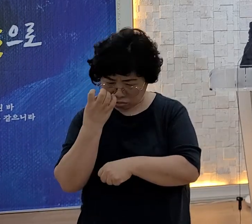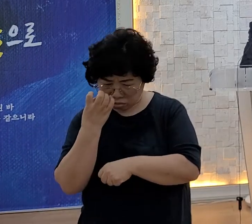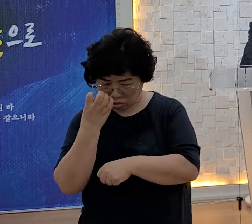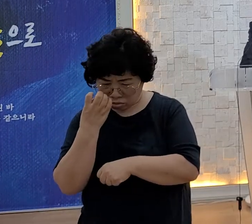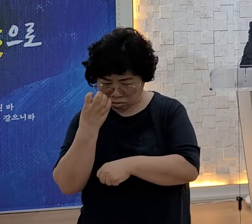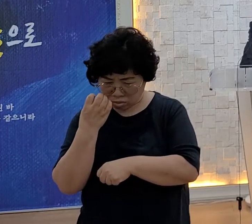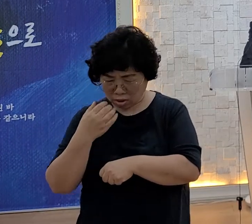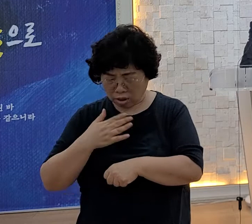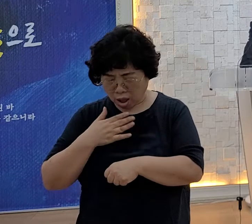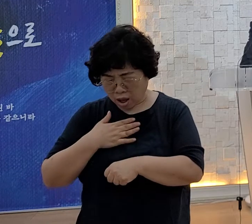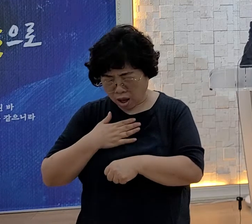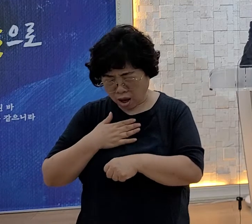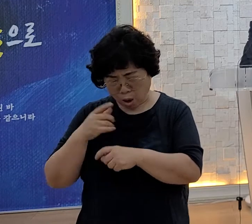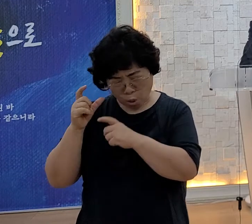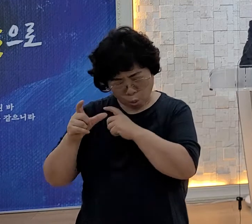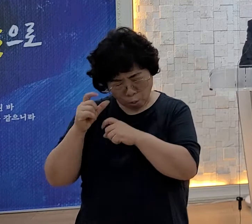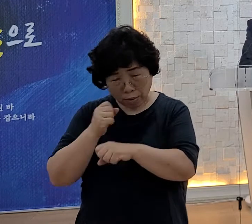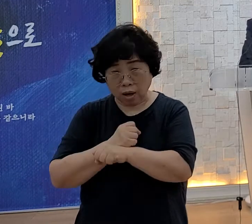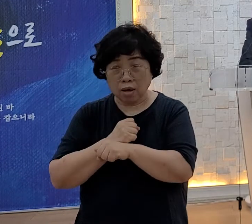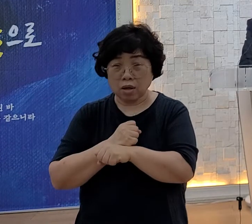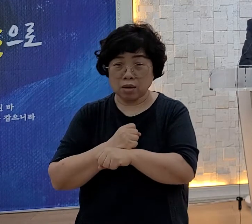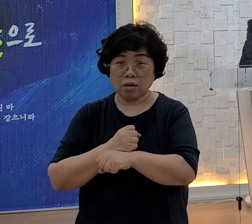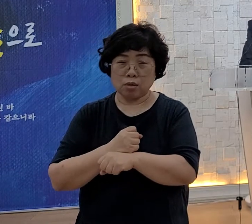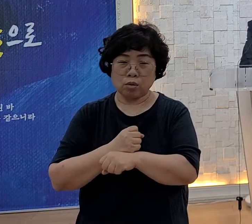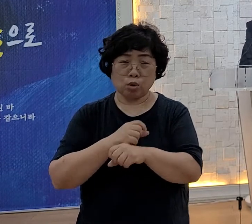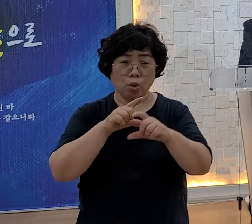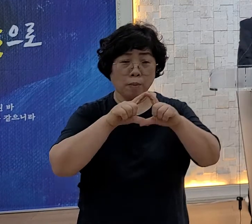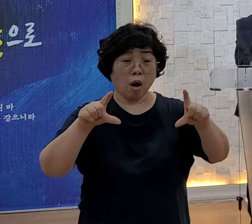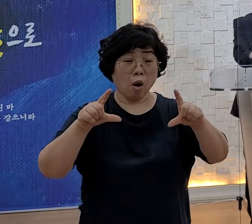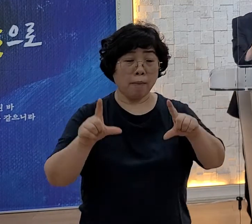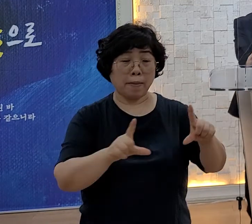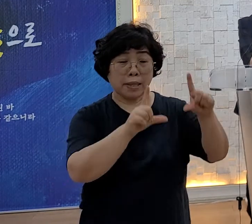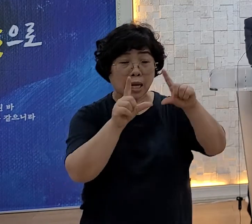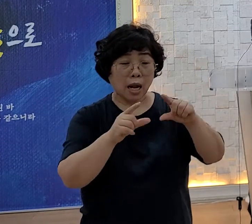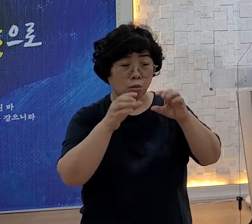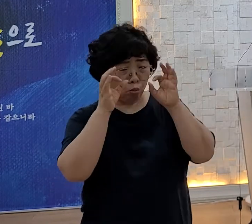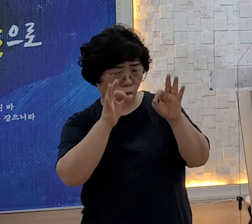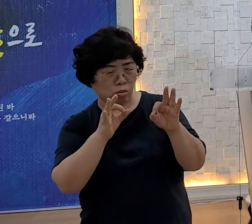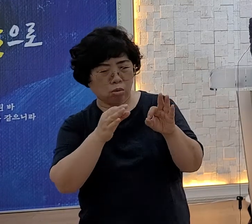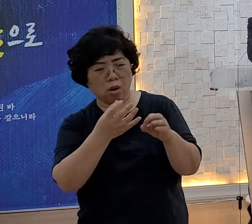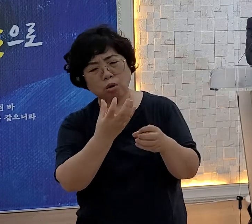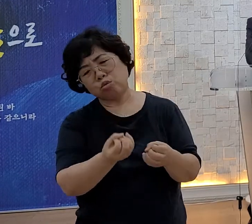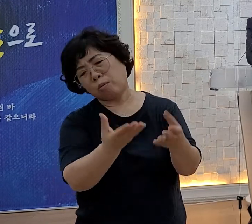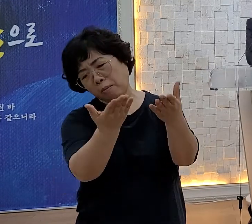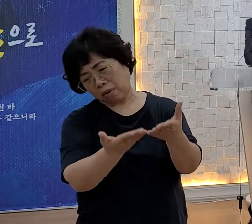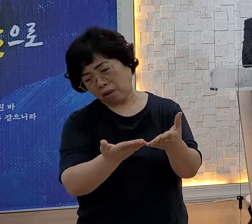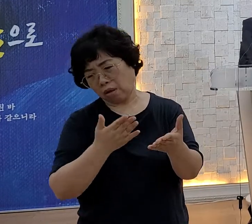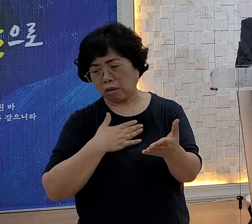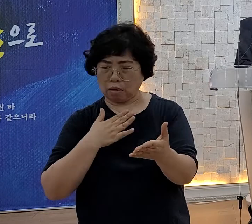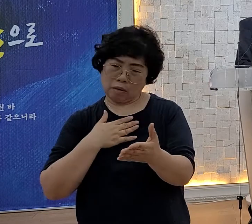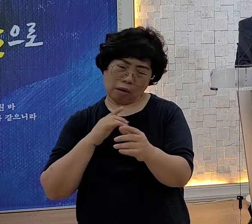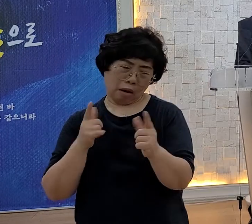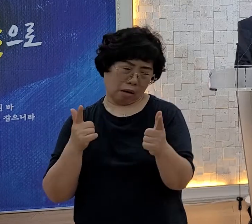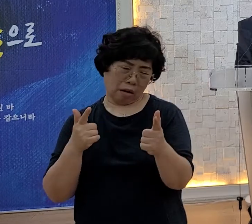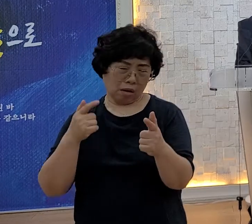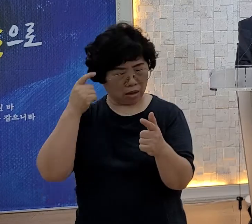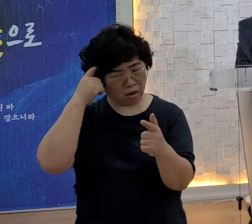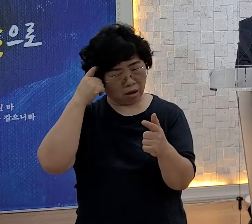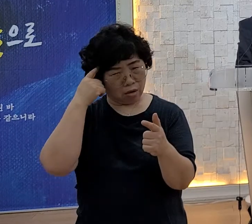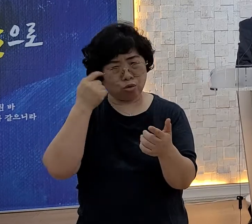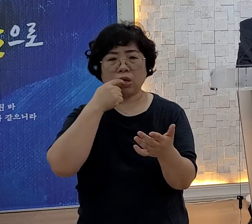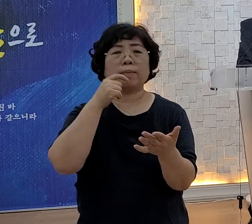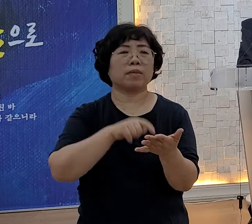생각하면서 평탄하게 산 사람들은 축복받은 인생이라 생각하고 경제적이든 가정적이든 어떤 문제든 어려움을 당하는 가정을